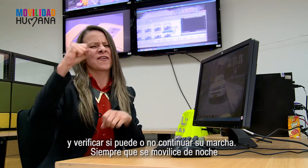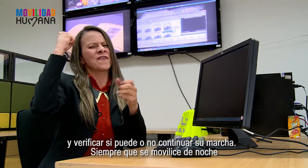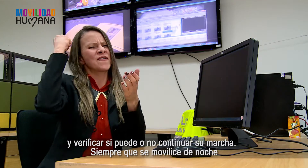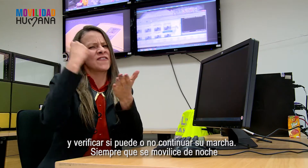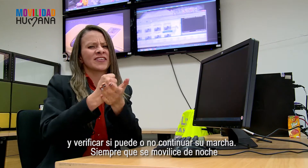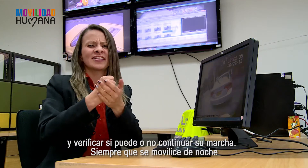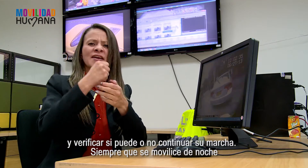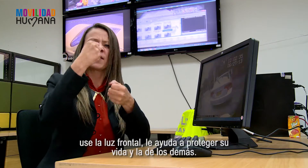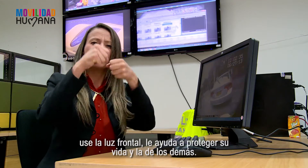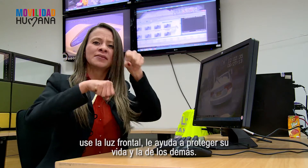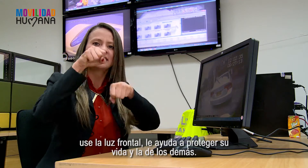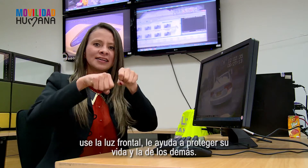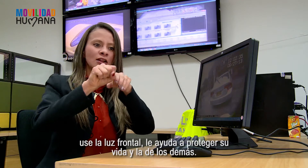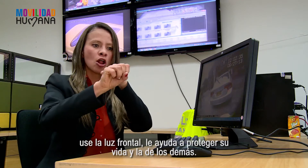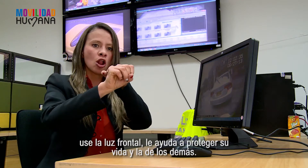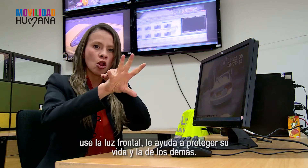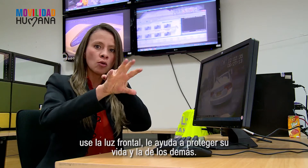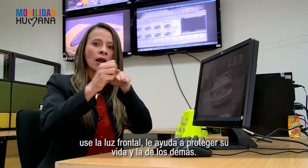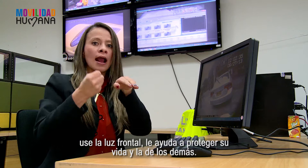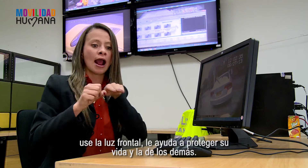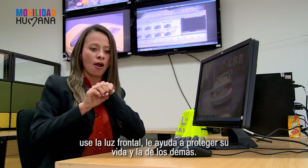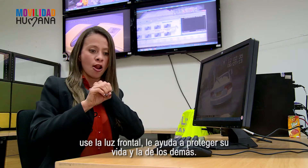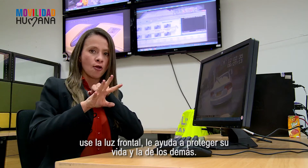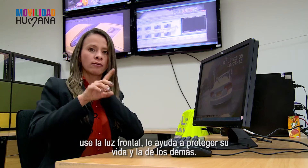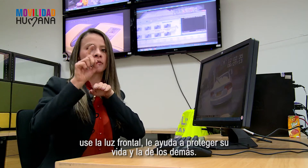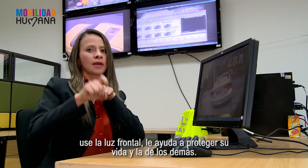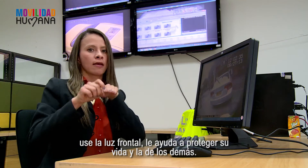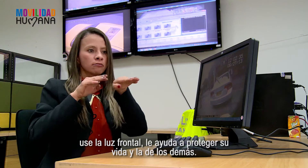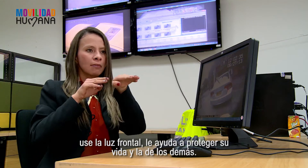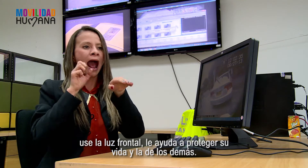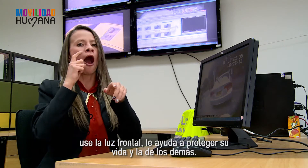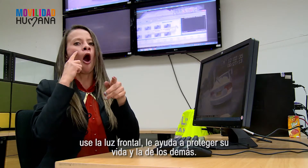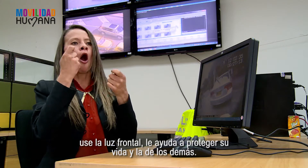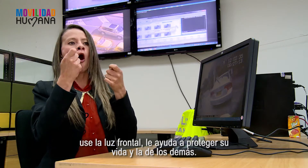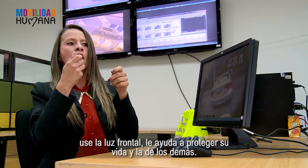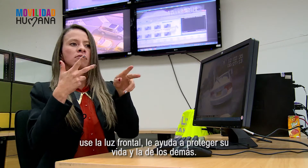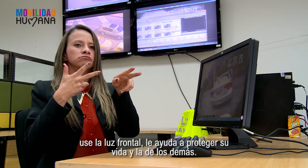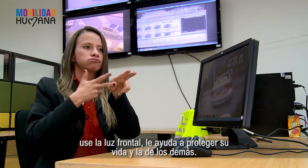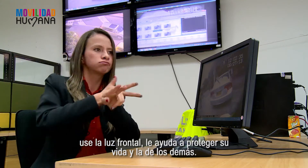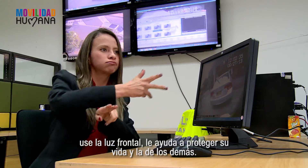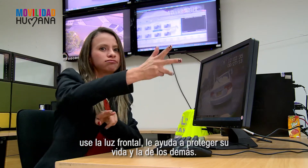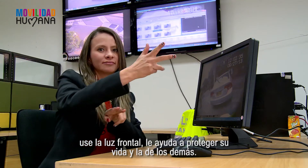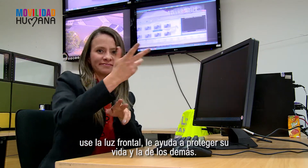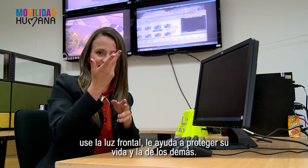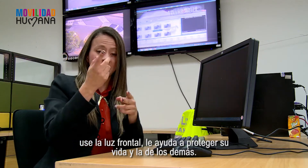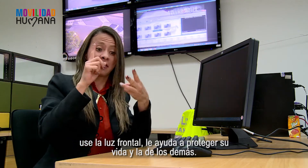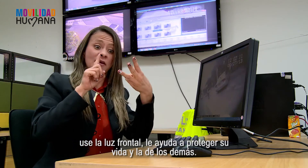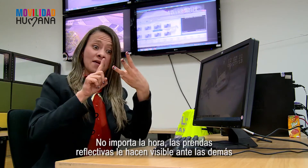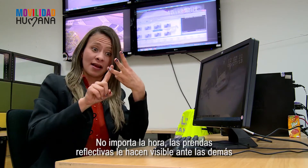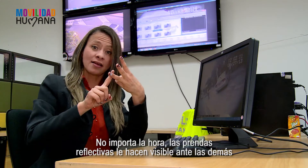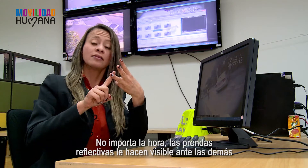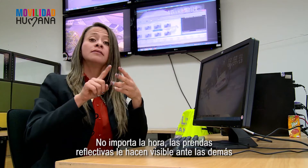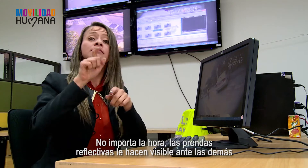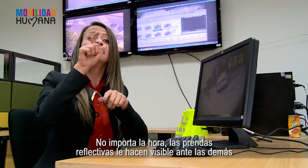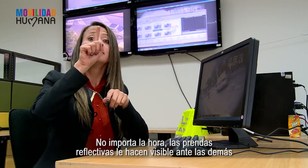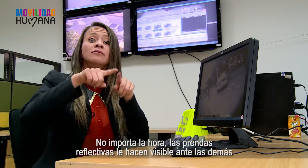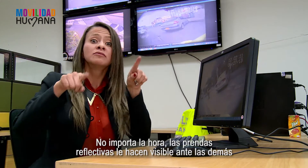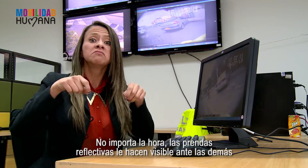movilice de noche, use la luz frontal. Le ayuda a proteger su vida y la de los demás. No importa la hora,